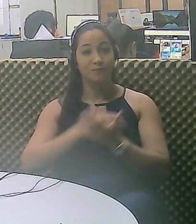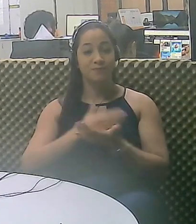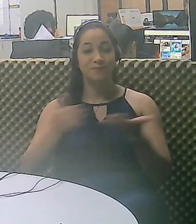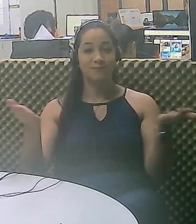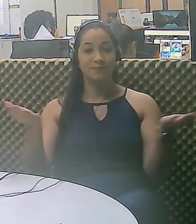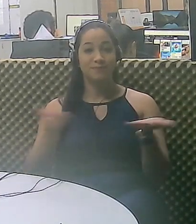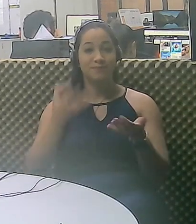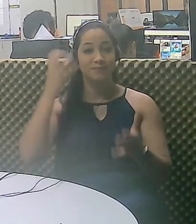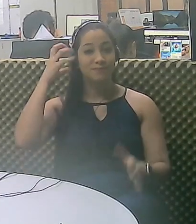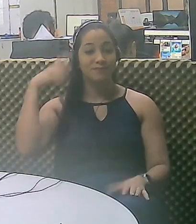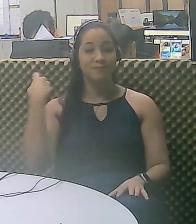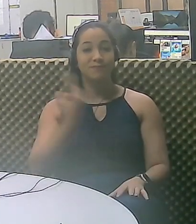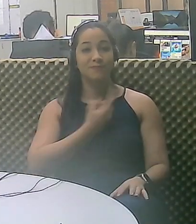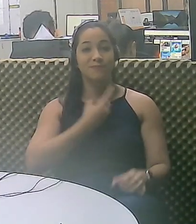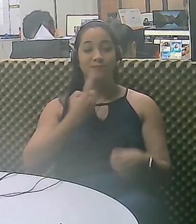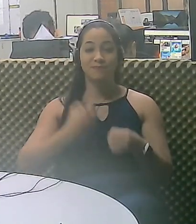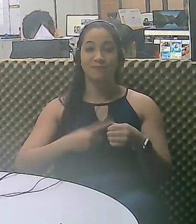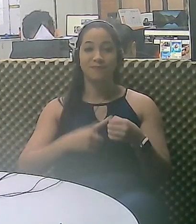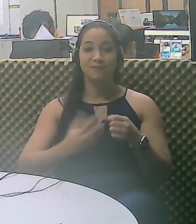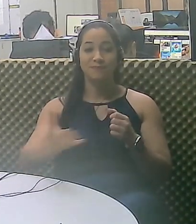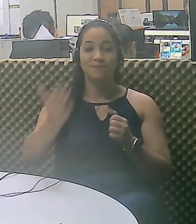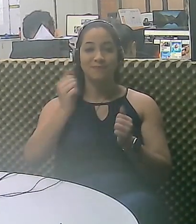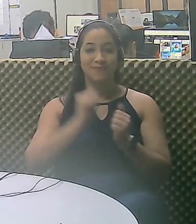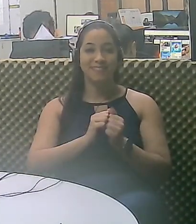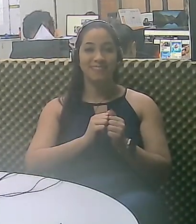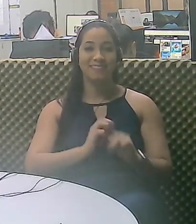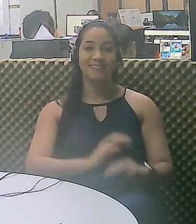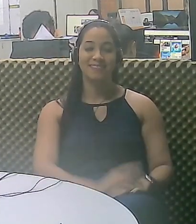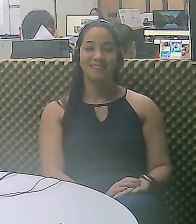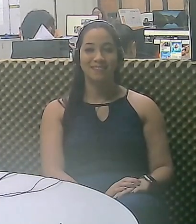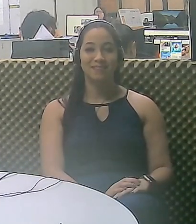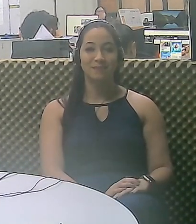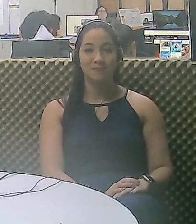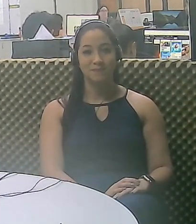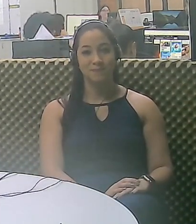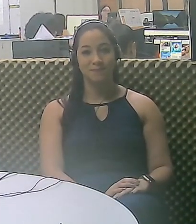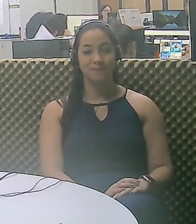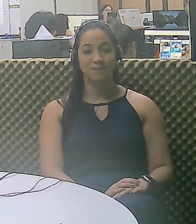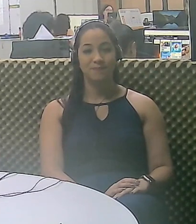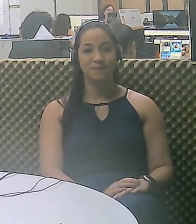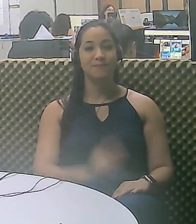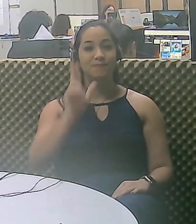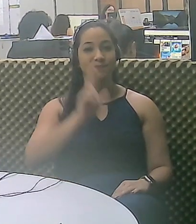a partir de agora na Rádio Nossa Cidade. Vem com a gente.